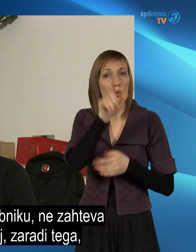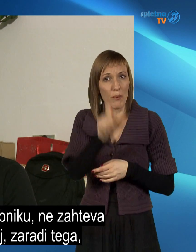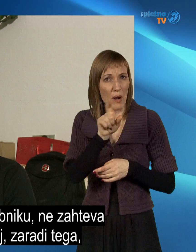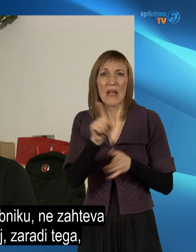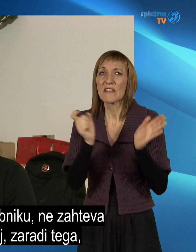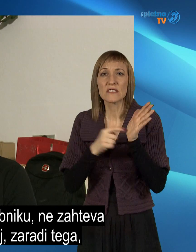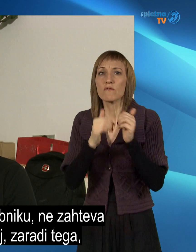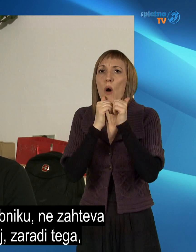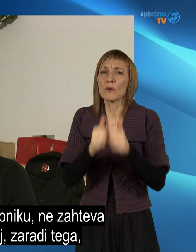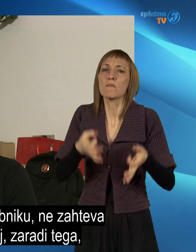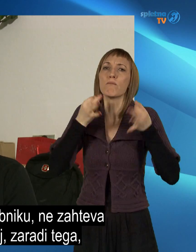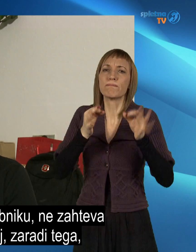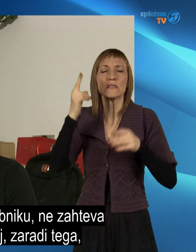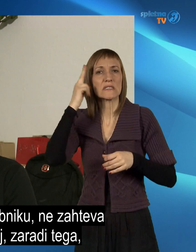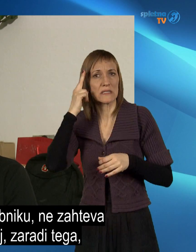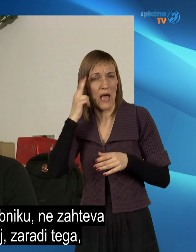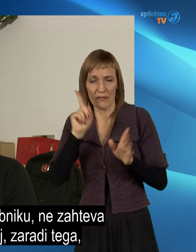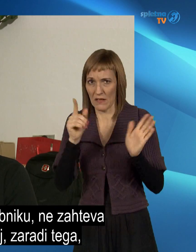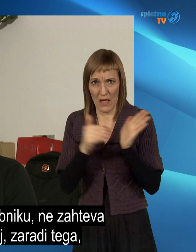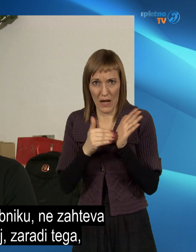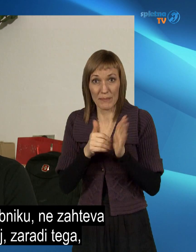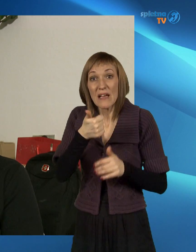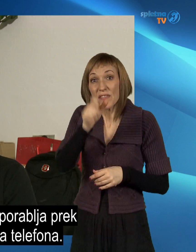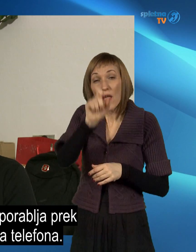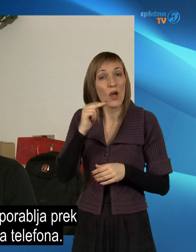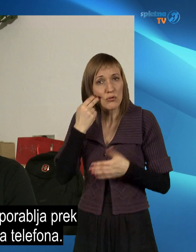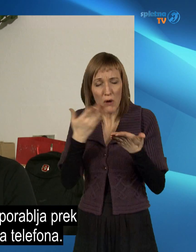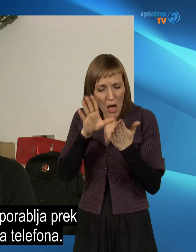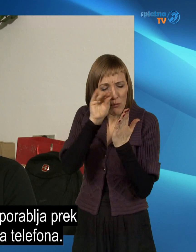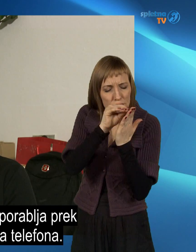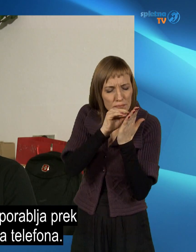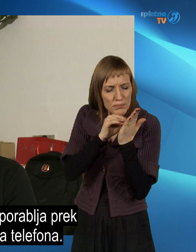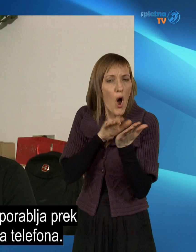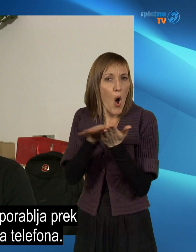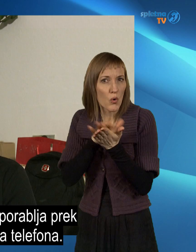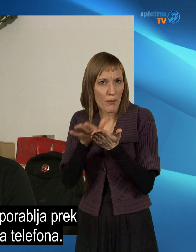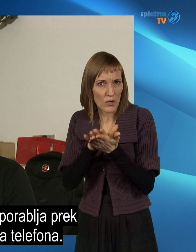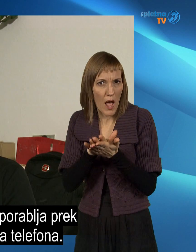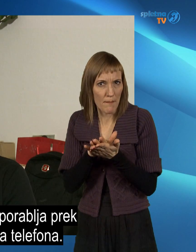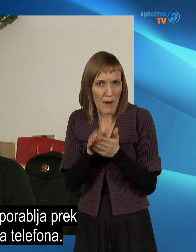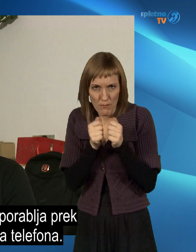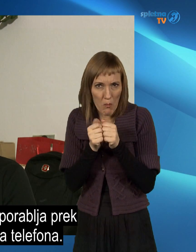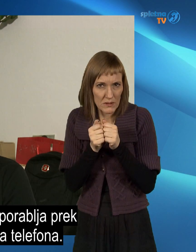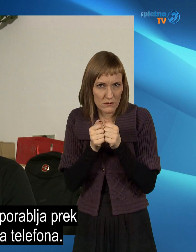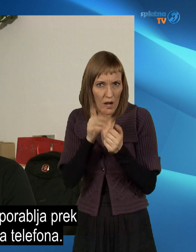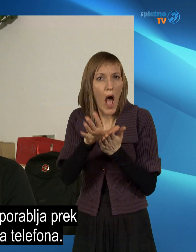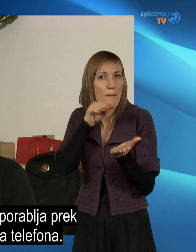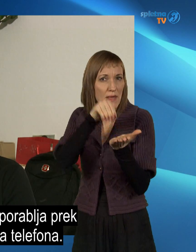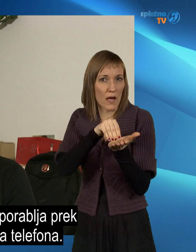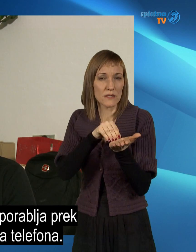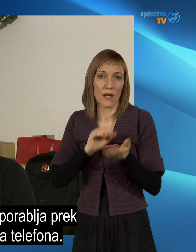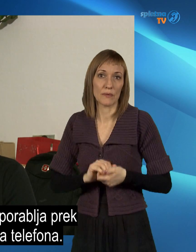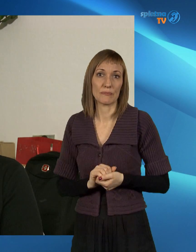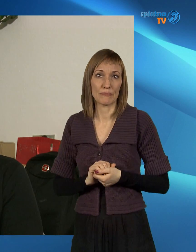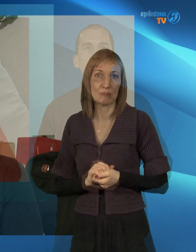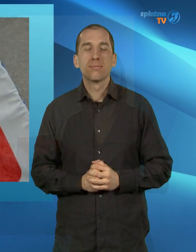ne zahteva nekih posebnih znanj, zaradi tega, da gluha oseba to lahko pač uporablja preko svojega mobilnega